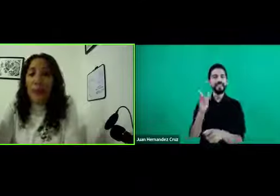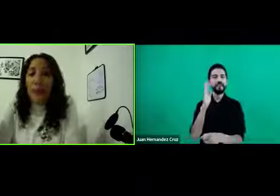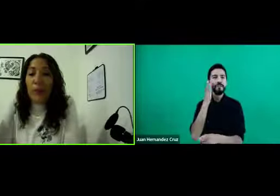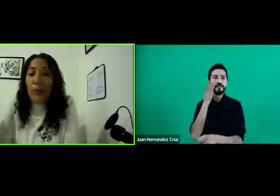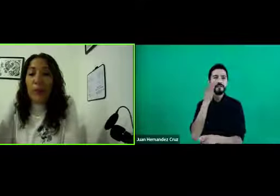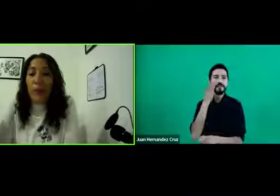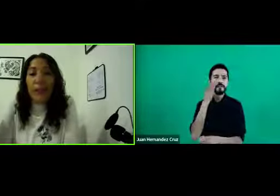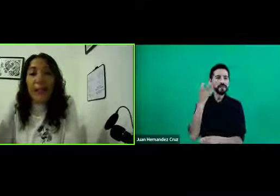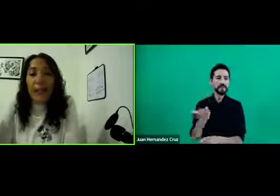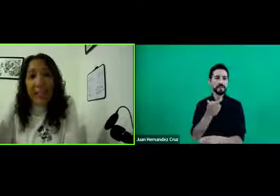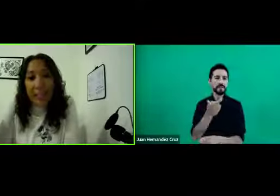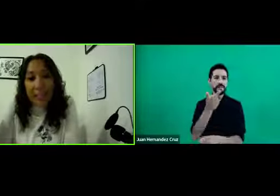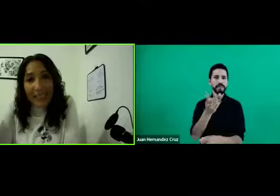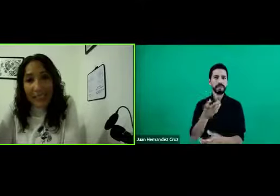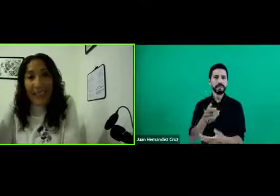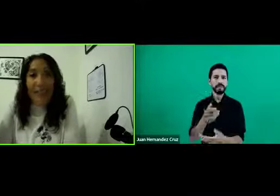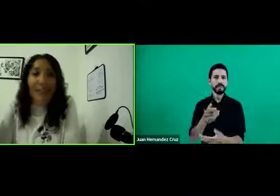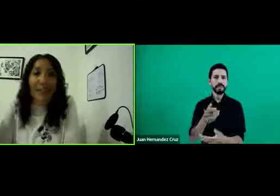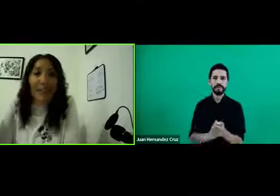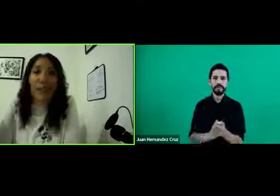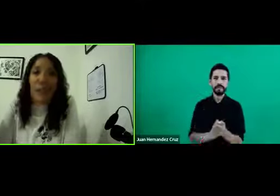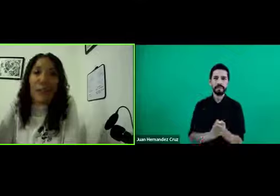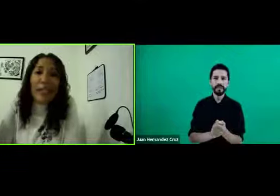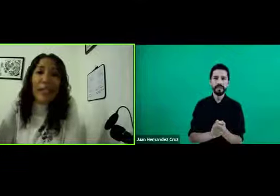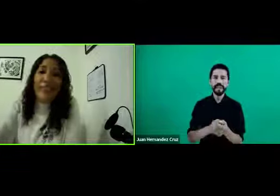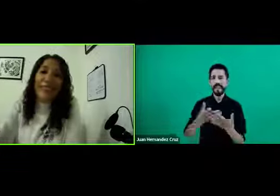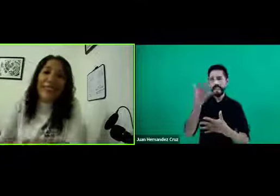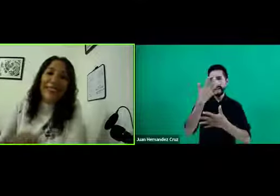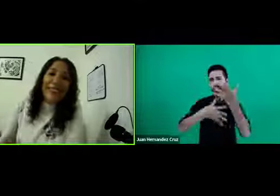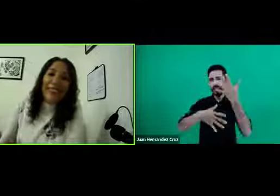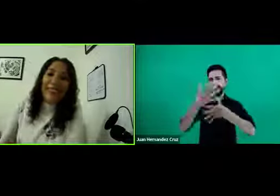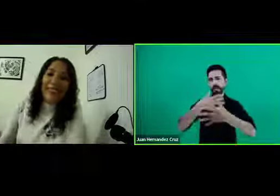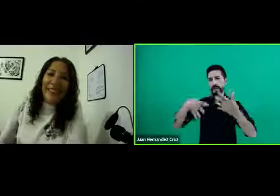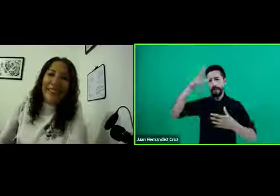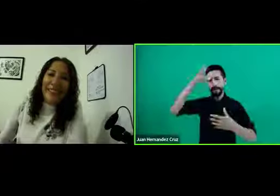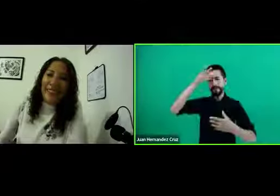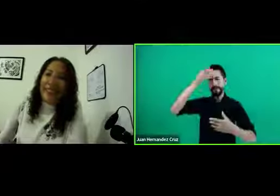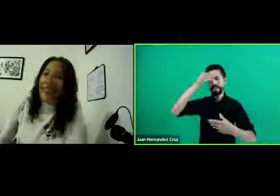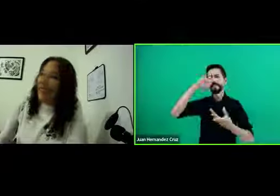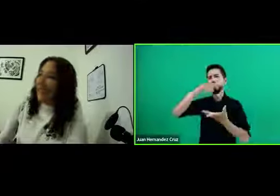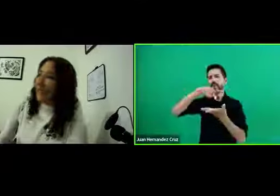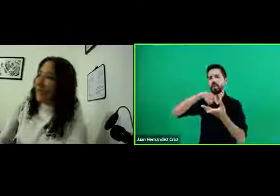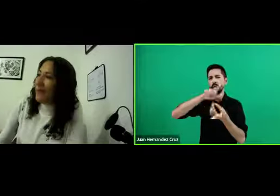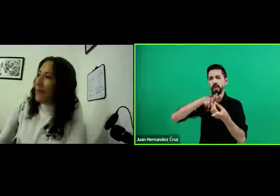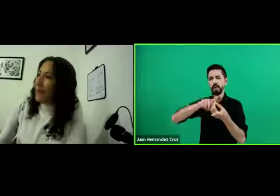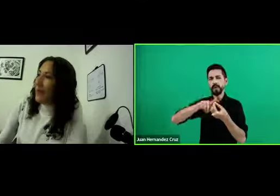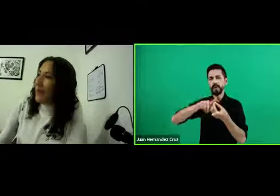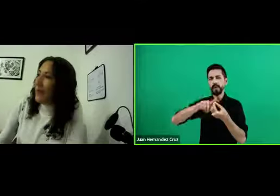que en dónde pueden aprender lenguaje de señas. ¿En dónde, Juan?